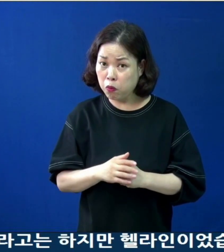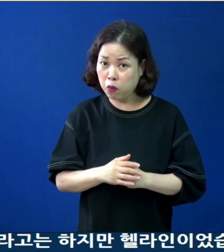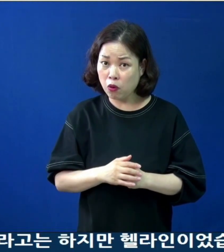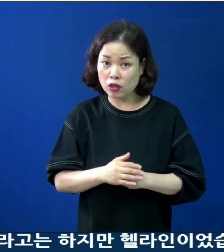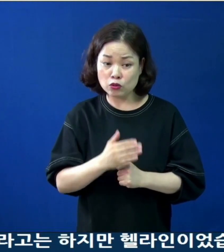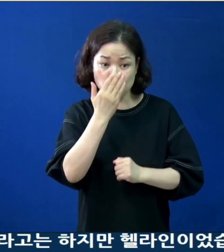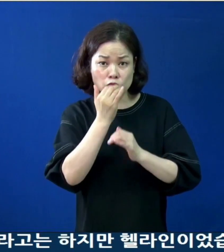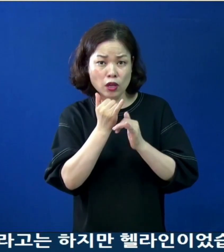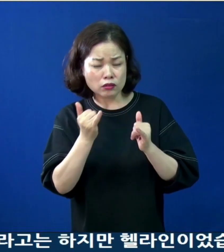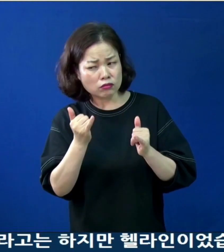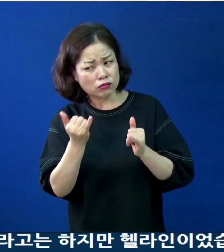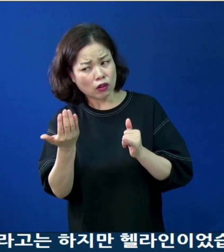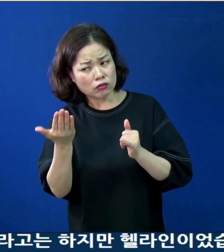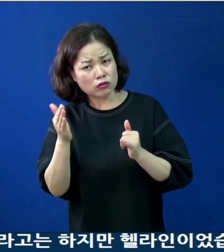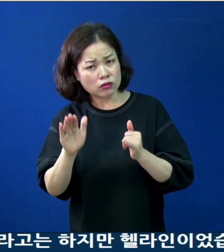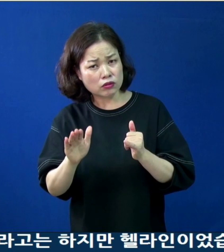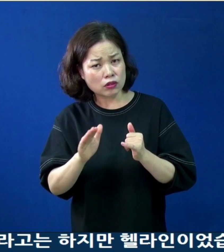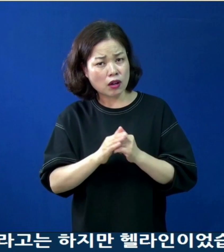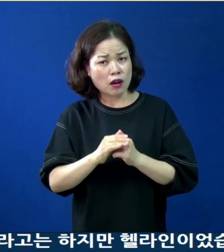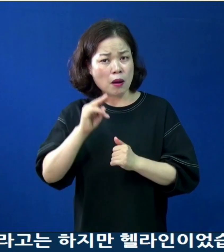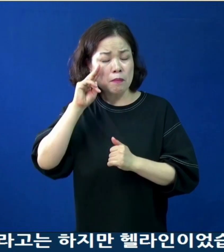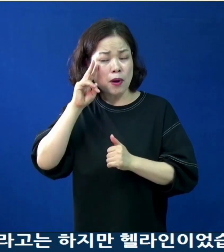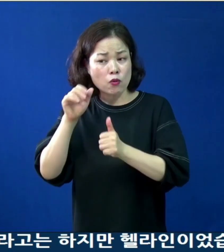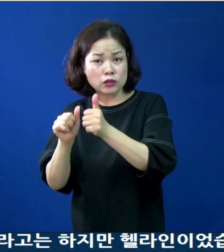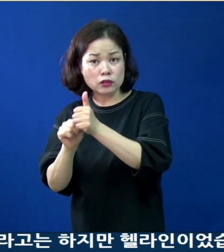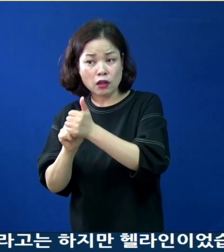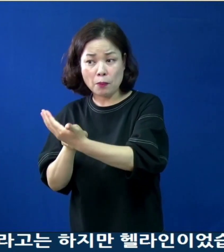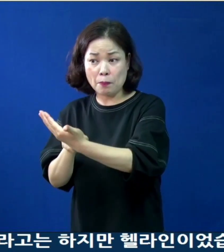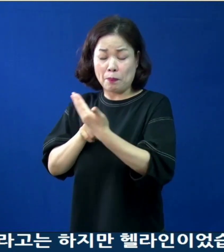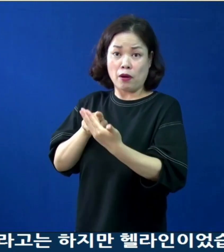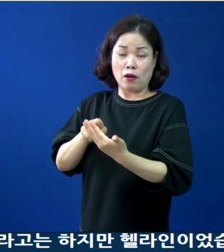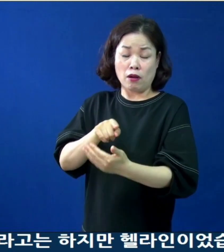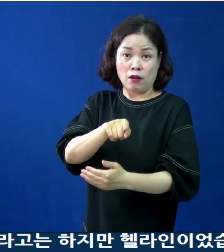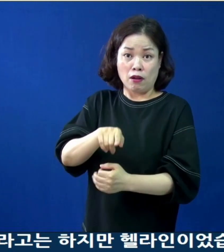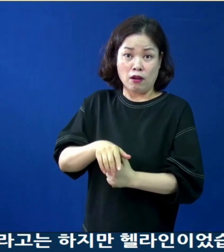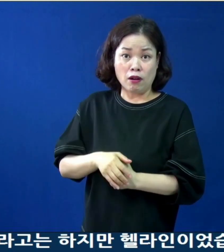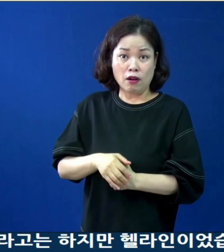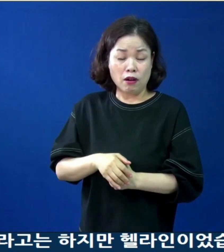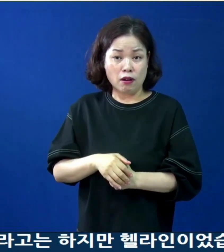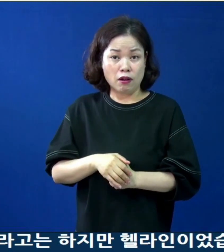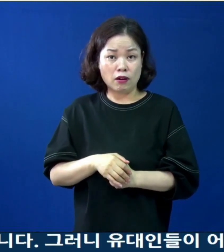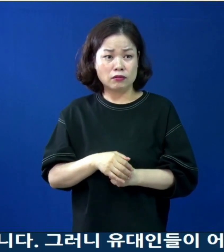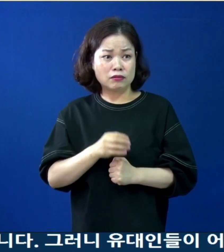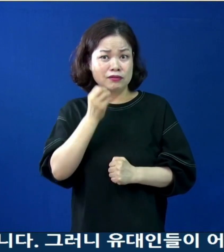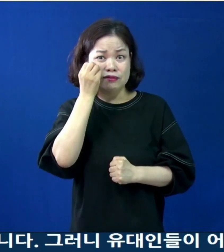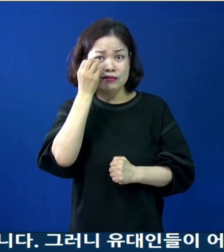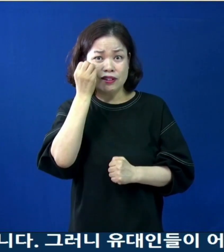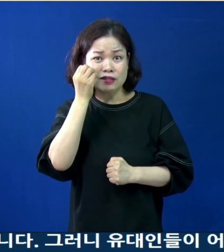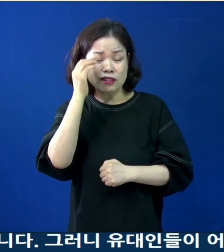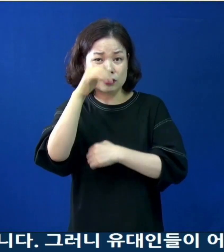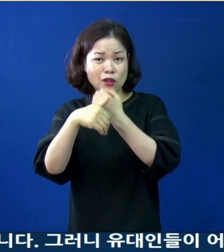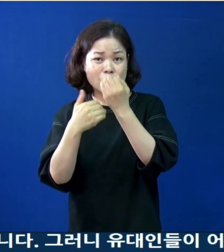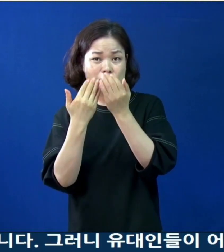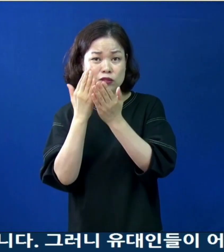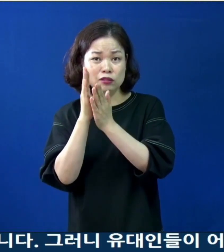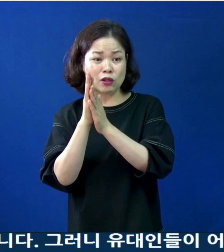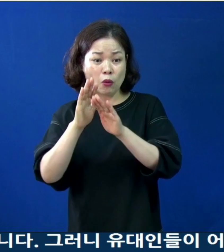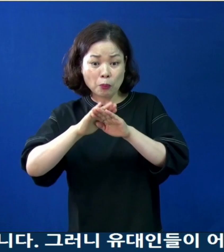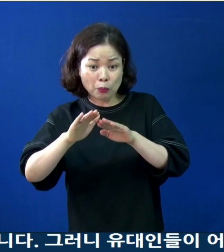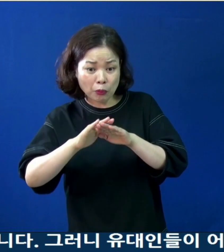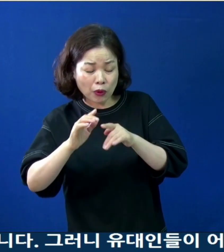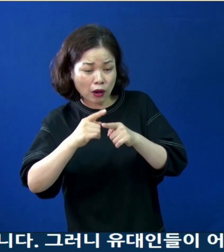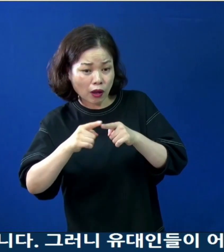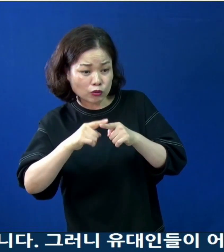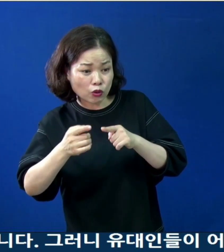이 유대인이긴 유대인인데 바울과 실라가 나타나가지고 이게 뭐 이상한 그 성경 풀이를 하니까